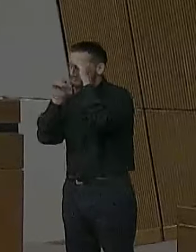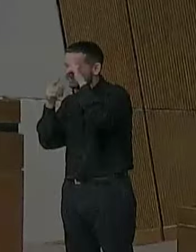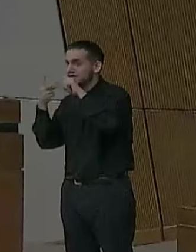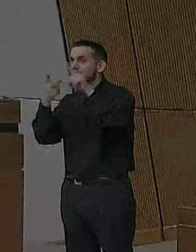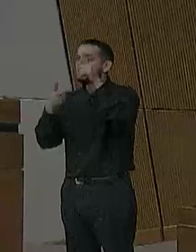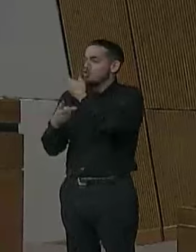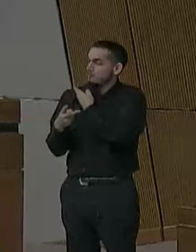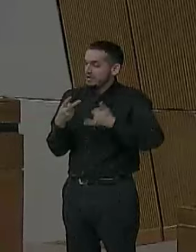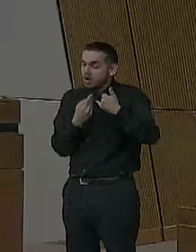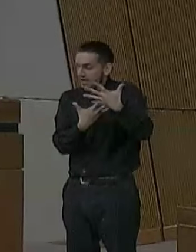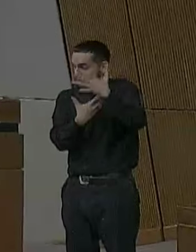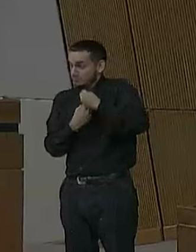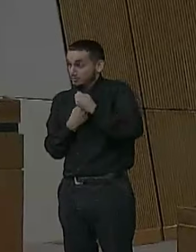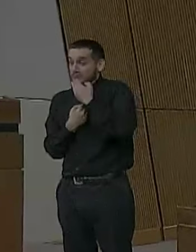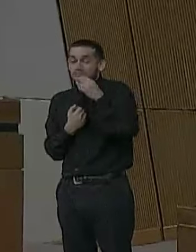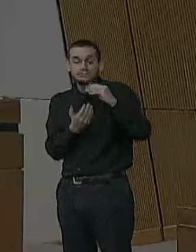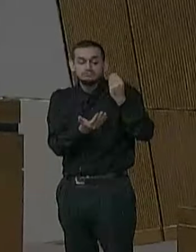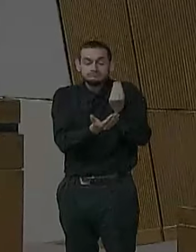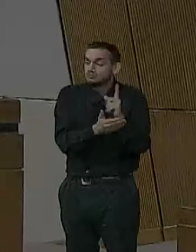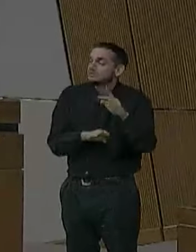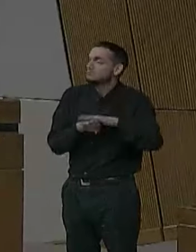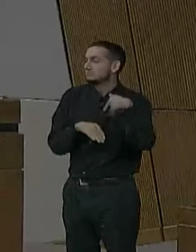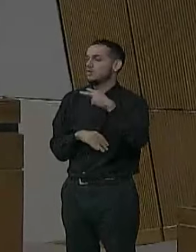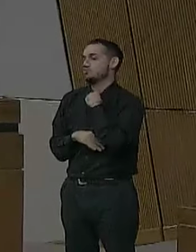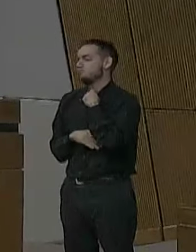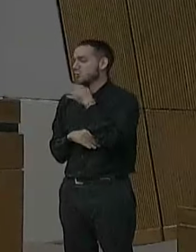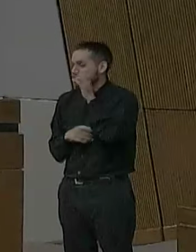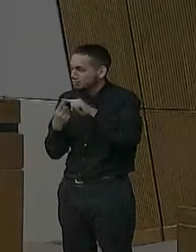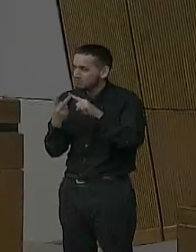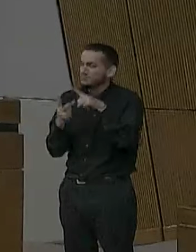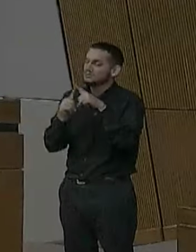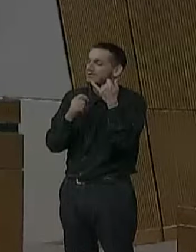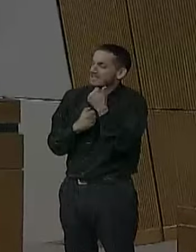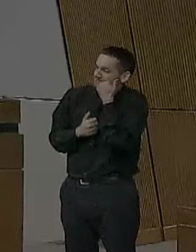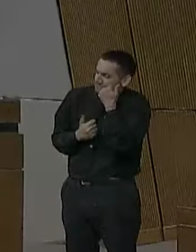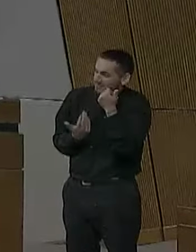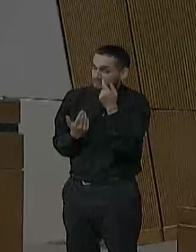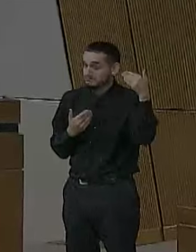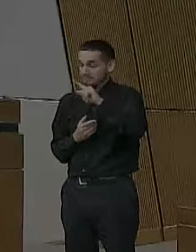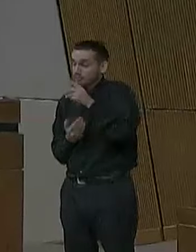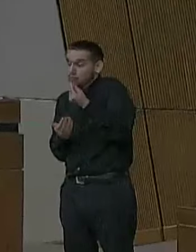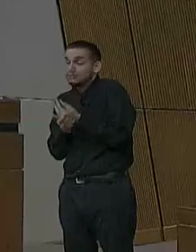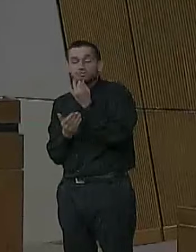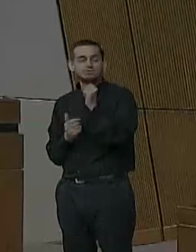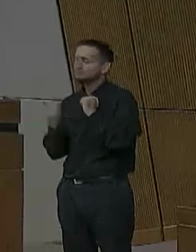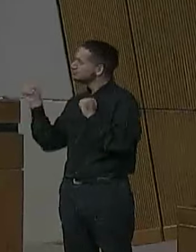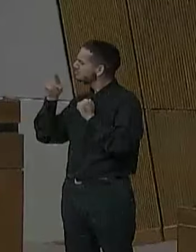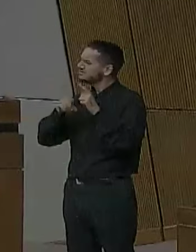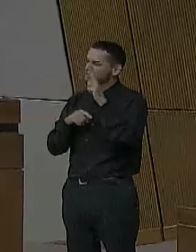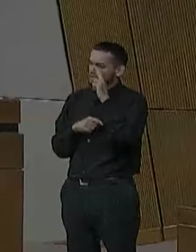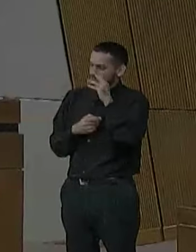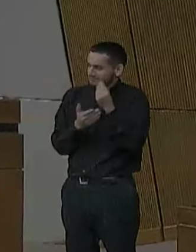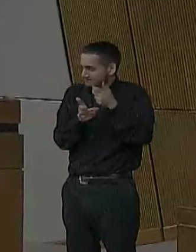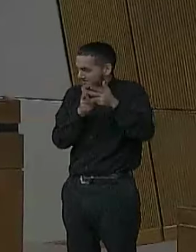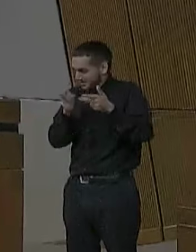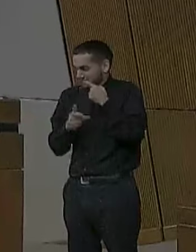tener como alguien que nos pueda dar ciertas palabras en relación a los las instituciones